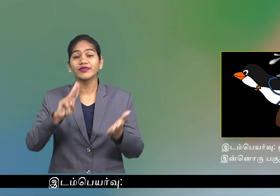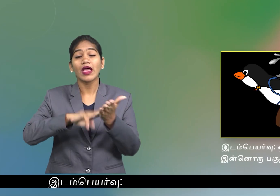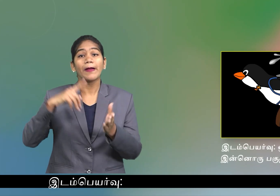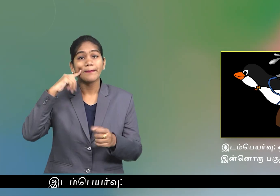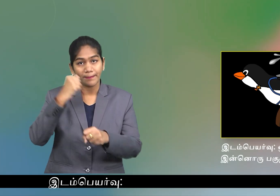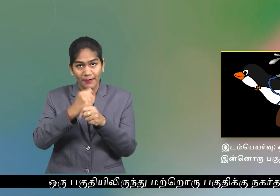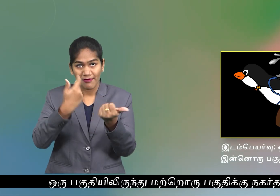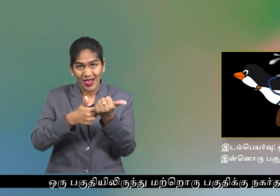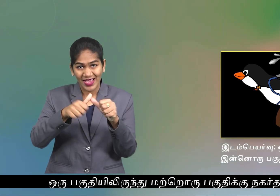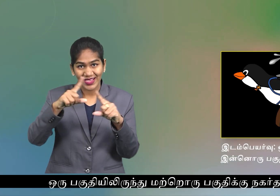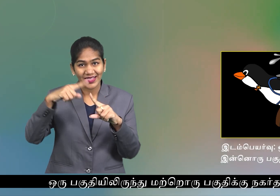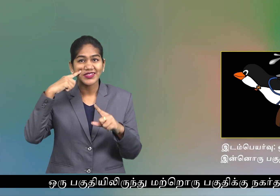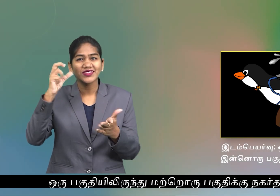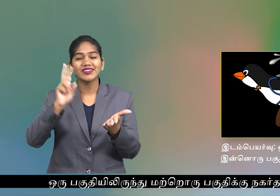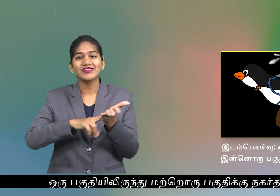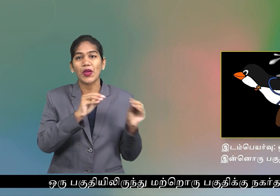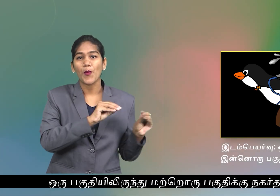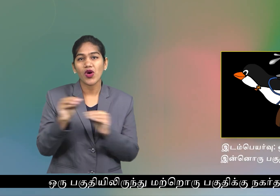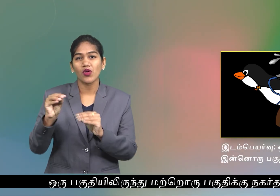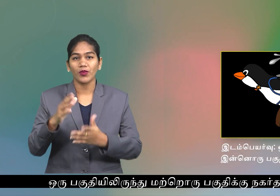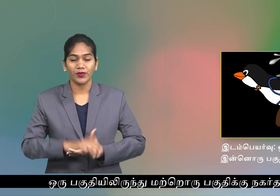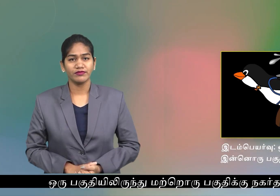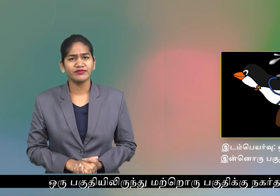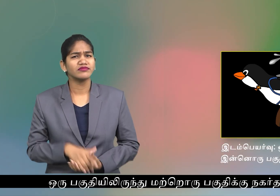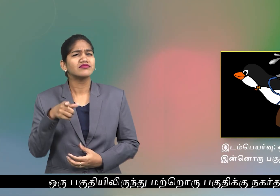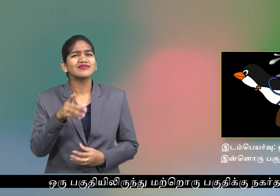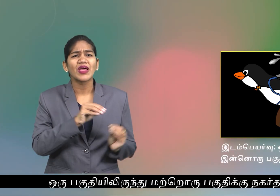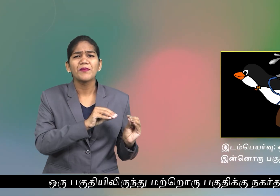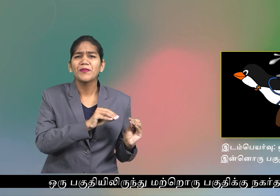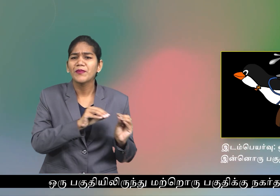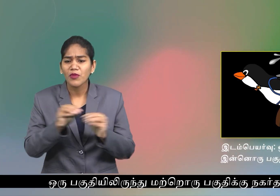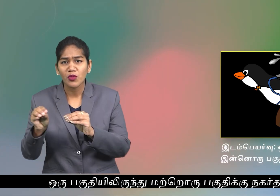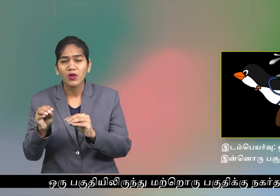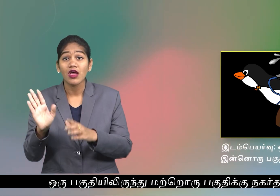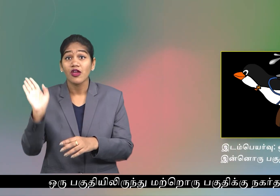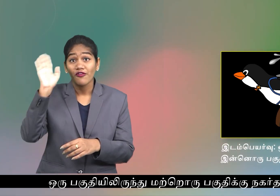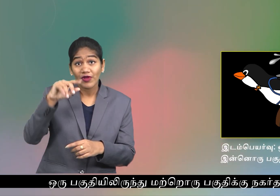இடம்பெயர்வு, ஒரு பகுதியிலிருந்து மற்றொரு பகுதிக்கு நகர்த்தல்.